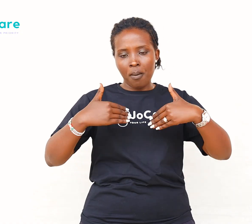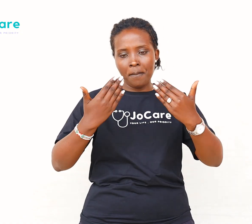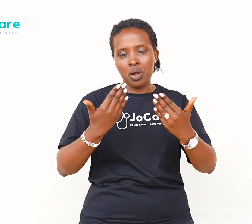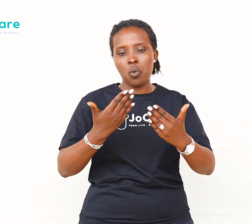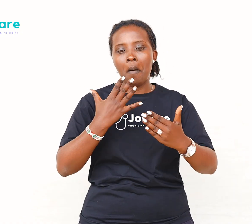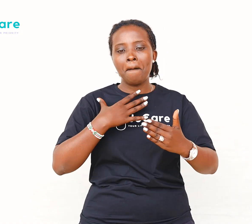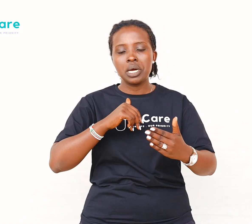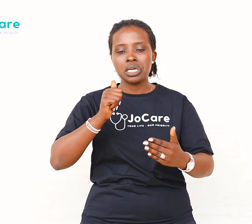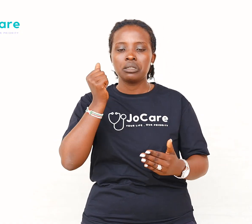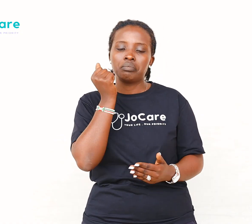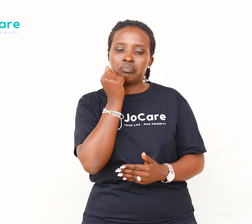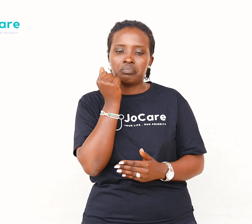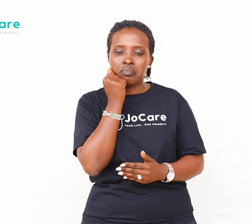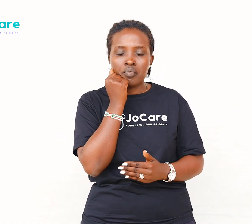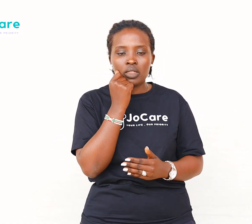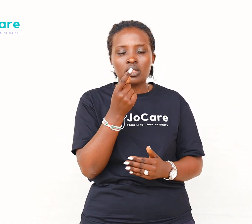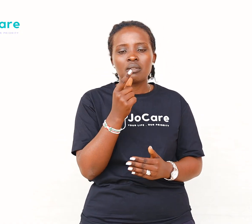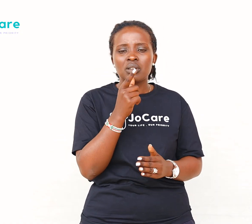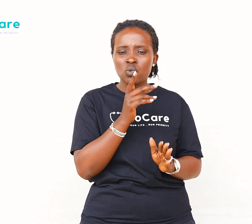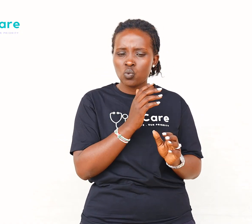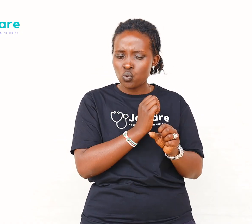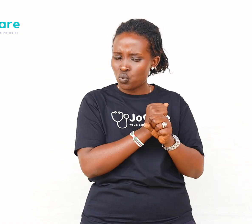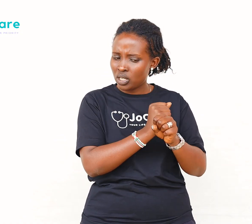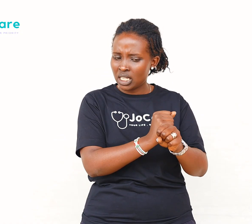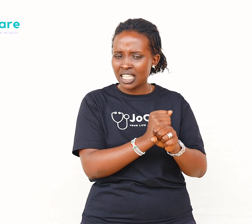kotegisi. Kwirinda ko haba hasigayeho bya